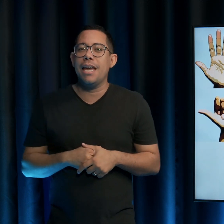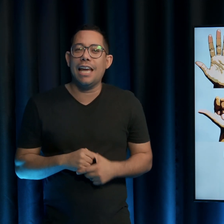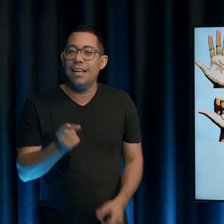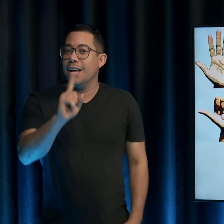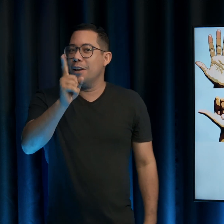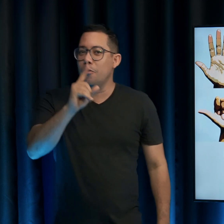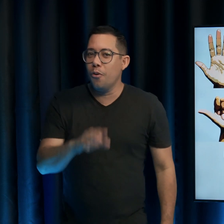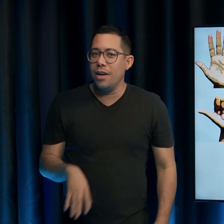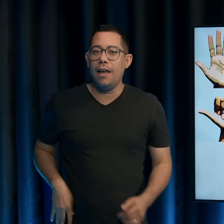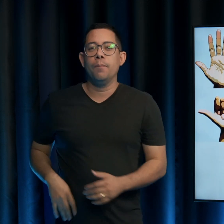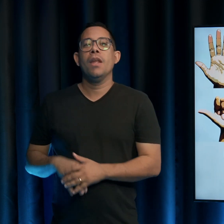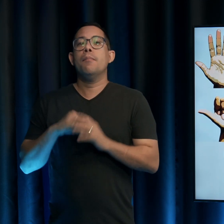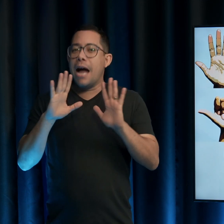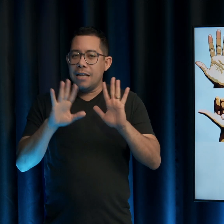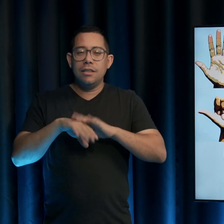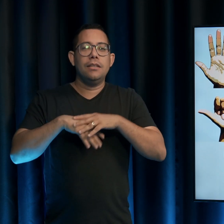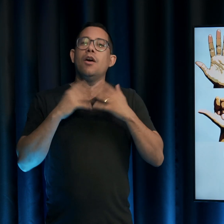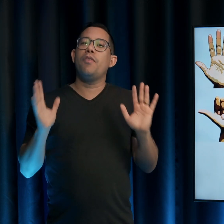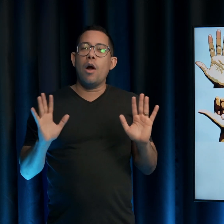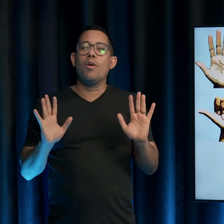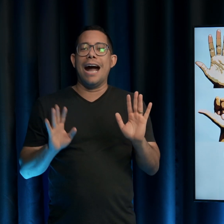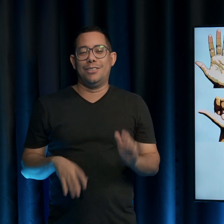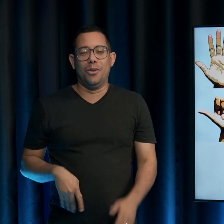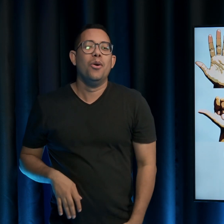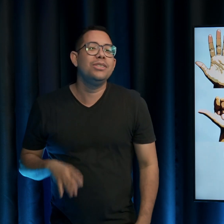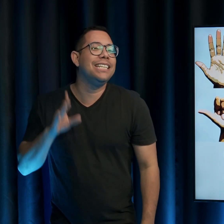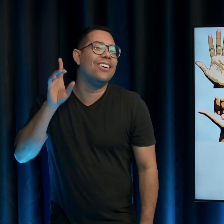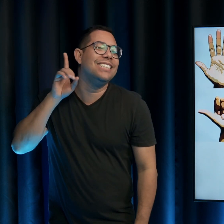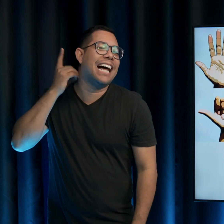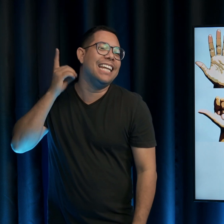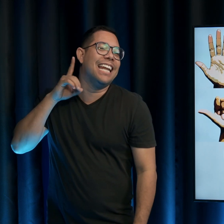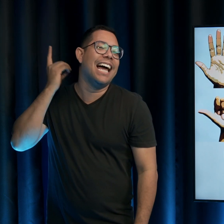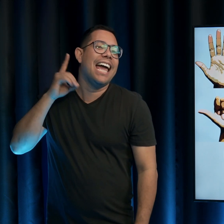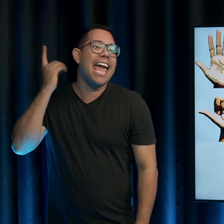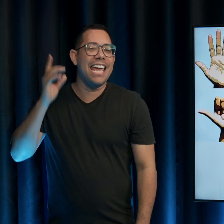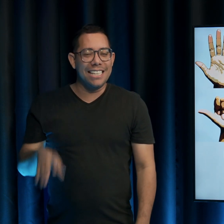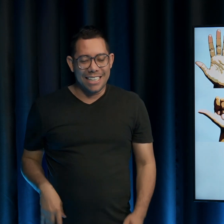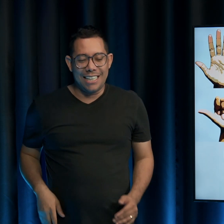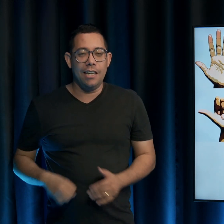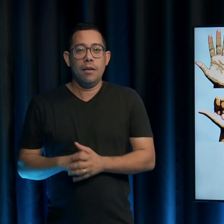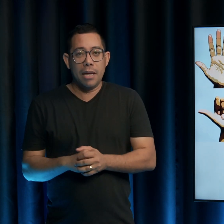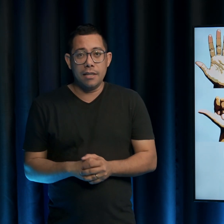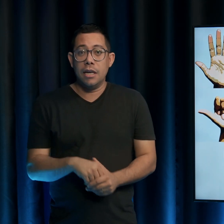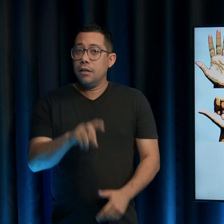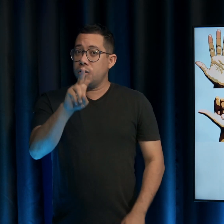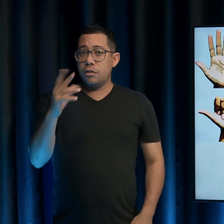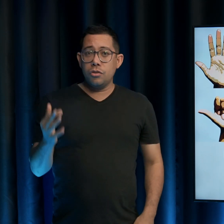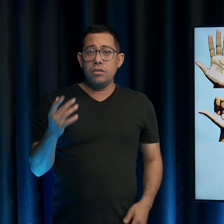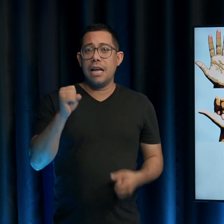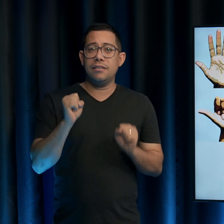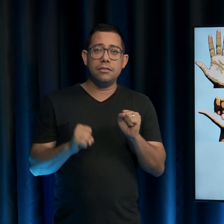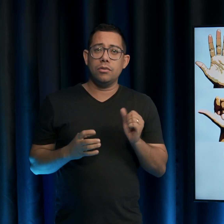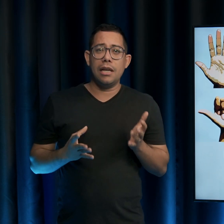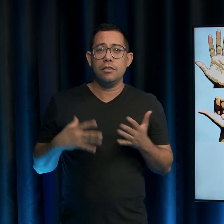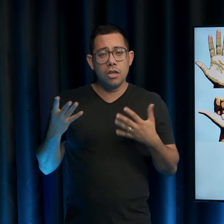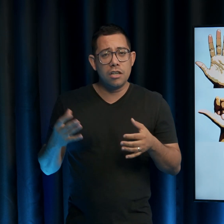hein? Não foi, hein? Mas não vem ao caso. O sinal de Dalila é esse aqui, beleza? Então tem esses dois sinais, Sansão e Dalila. Só a gente vai